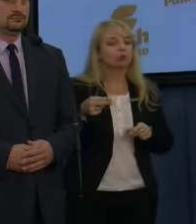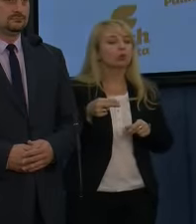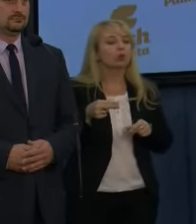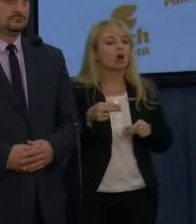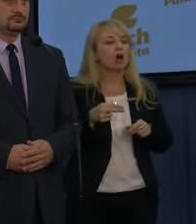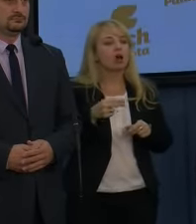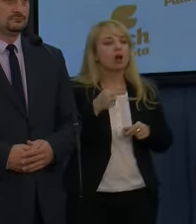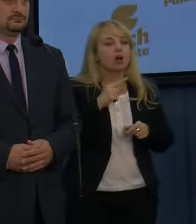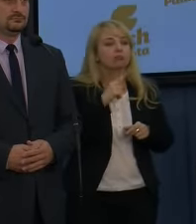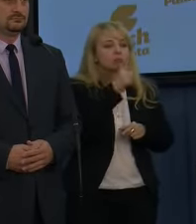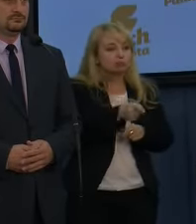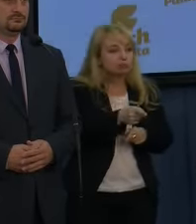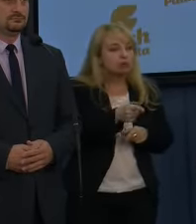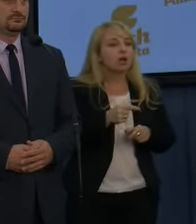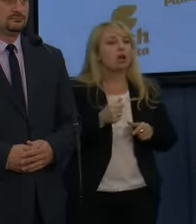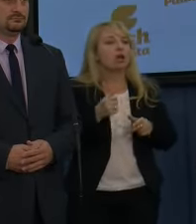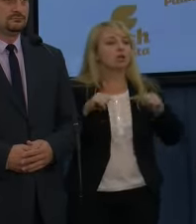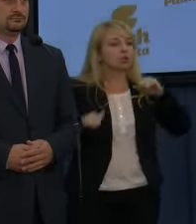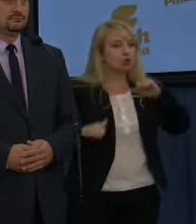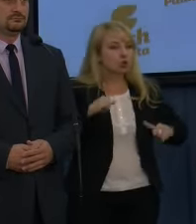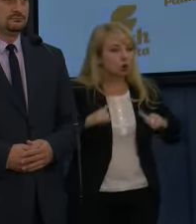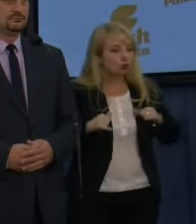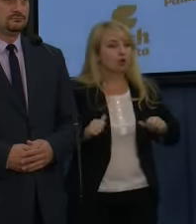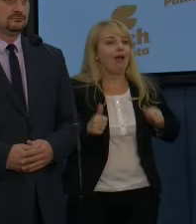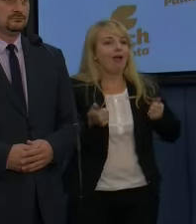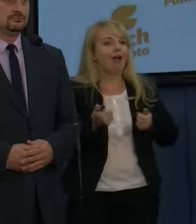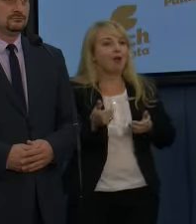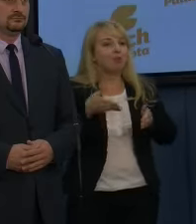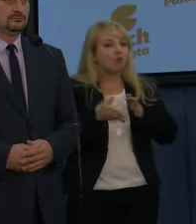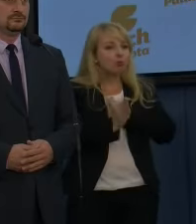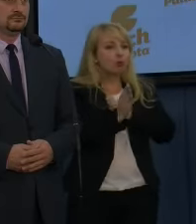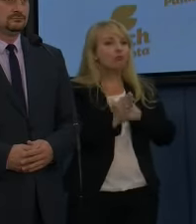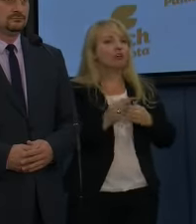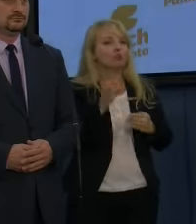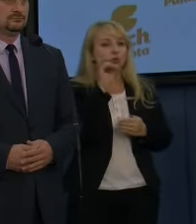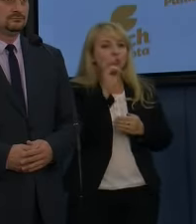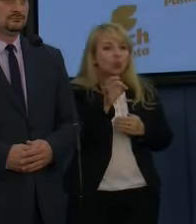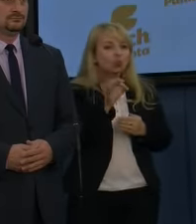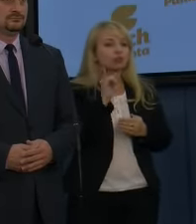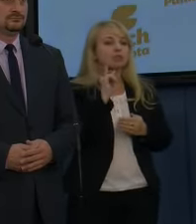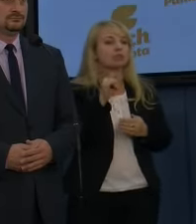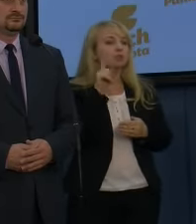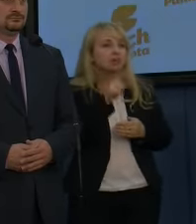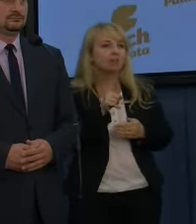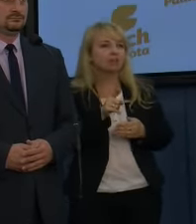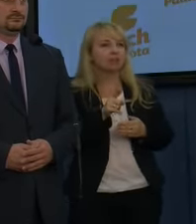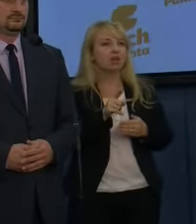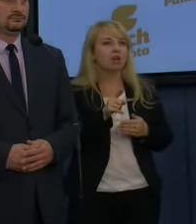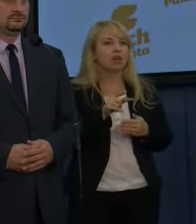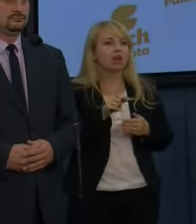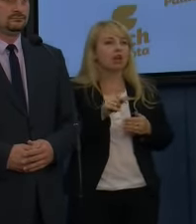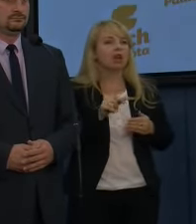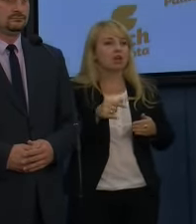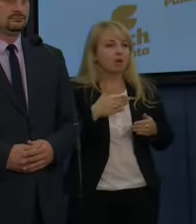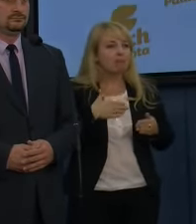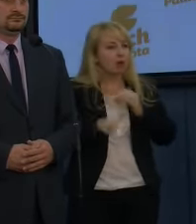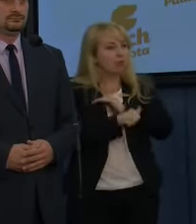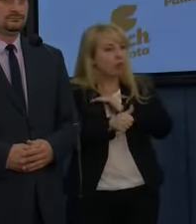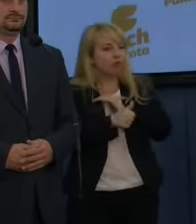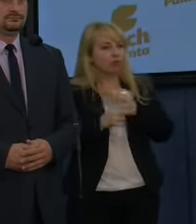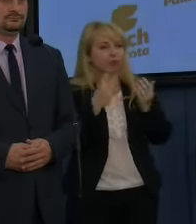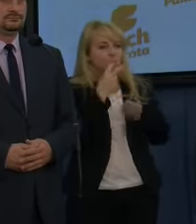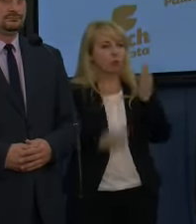która zaleca rządom wprowadzenie legalnej i bezpiecznej aborcji, wprowadzenie